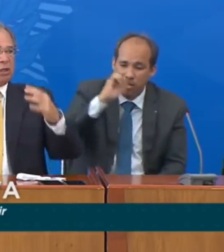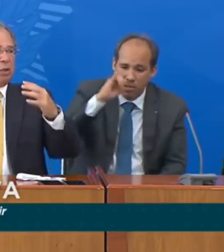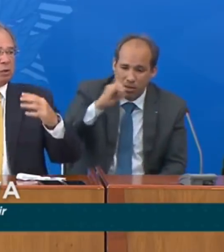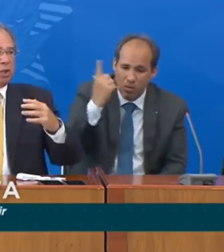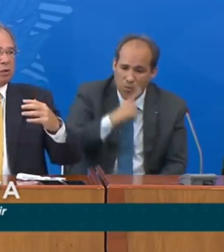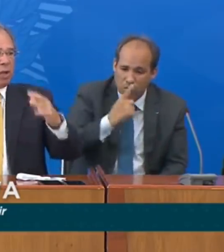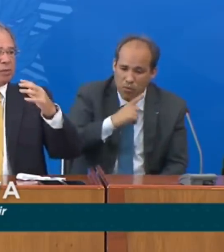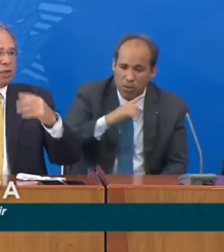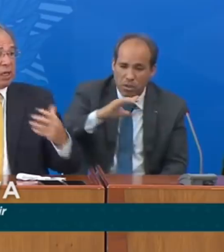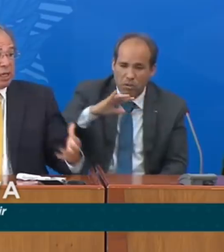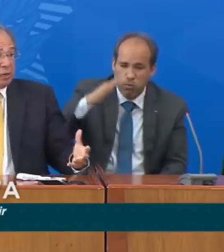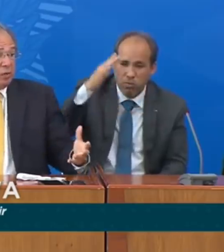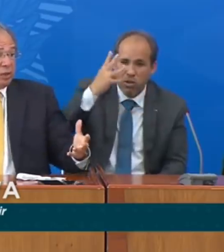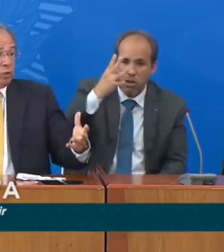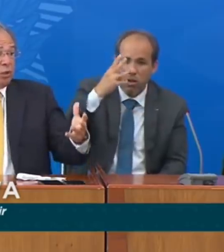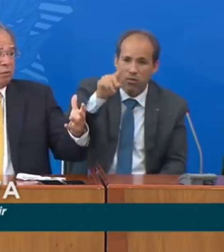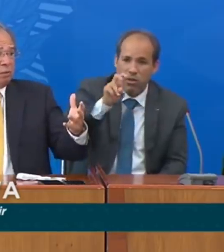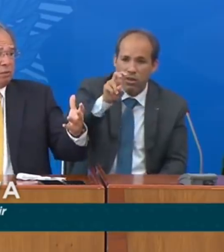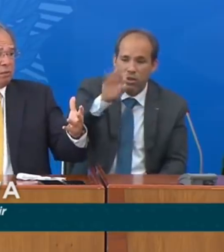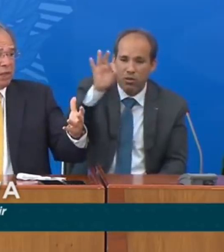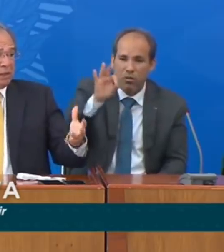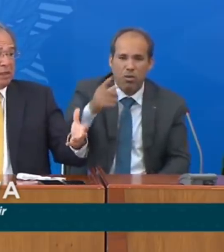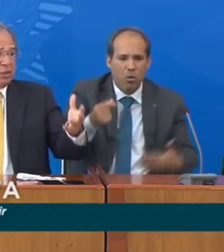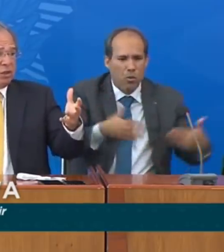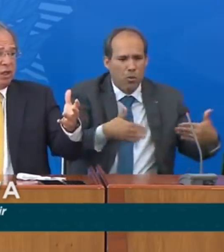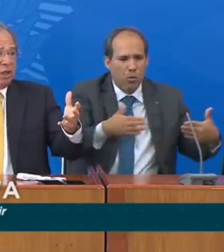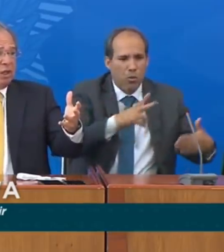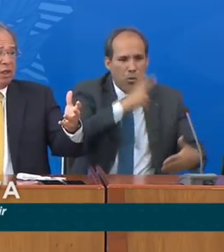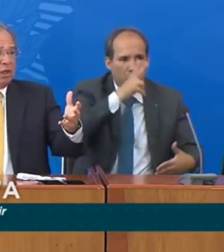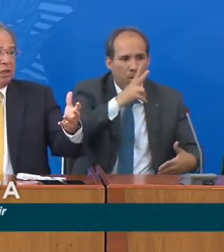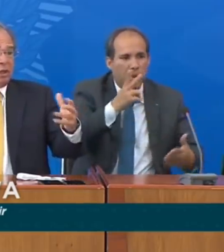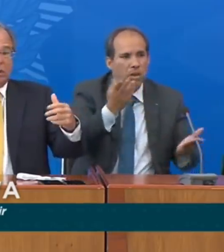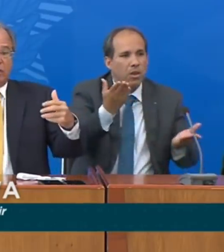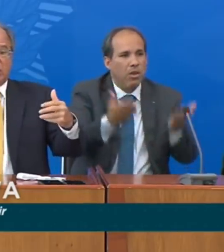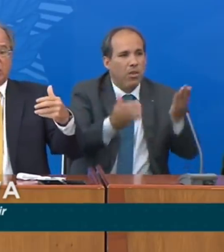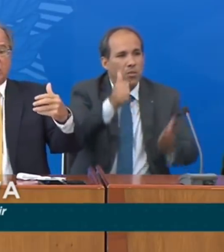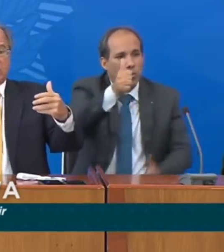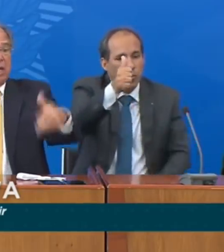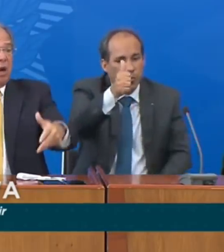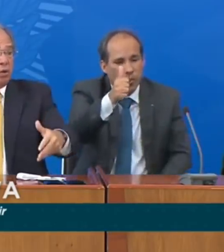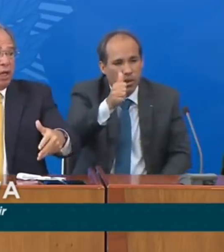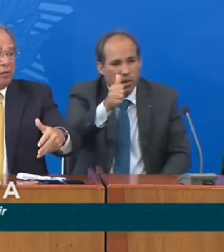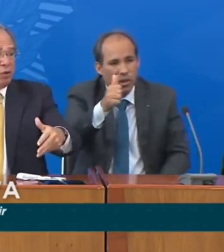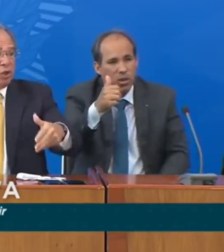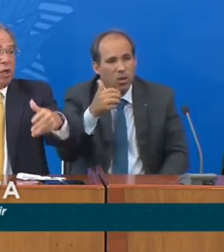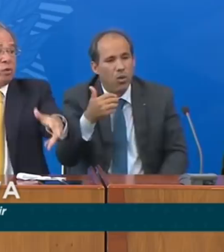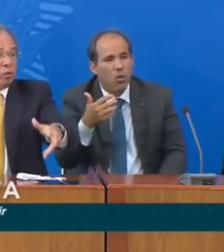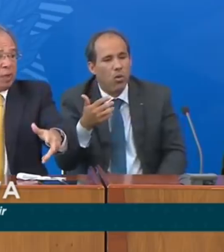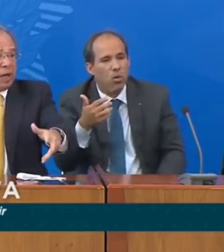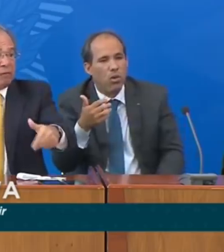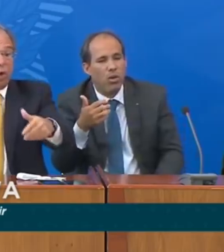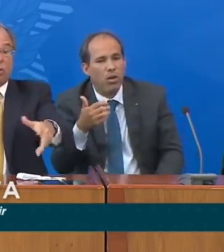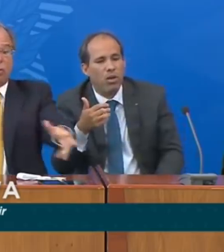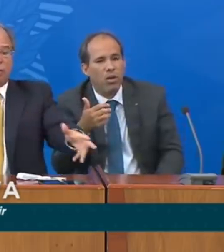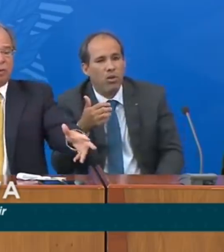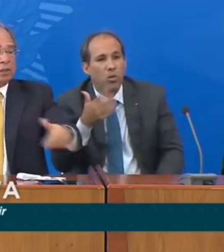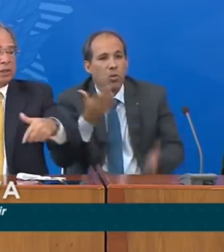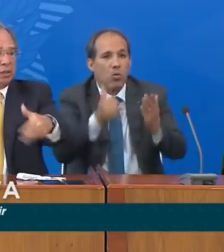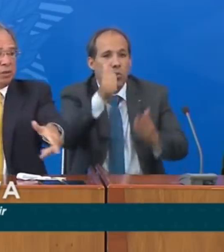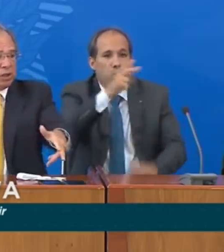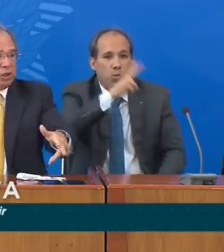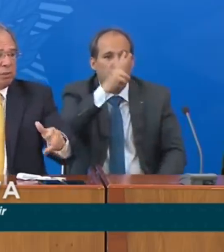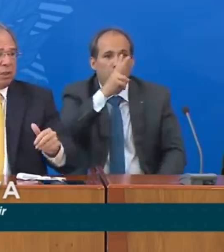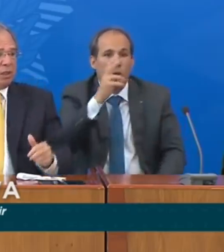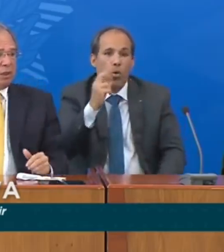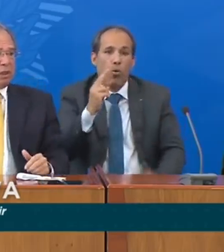3%, 3,5%, 4%, a arrecadação vai subir bastante. Então, em vez de zerar o déficit ou gerar um superávit logo nesse